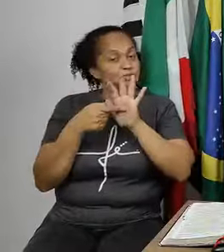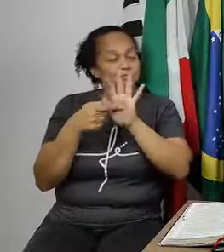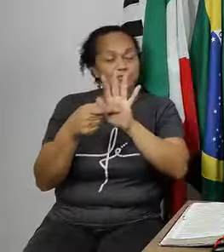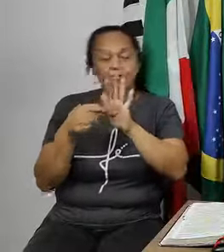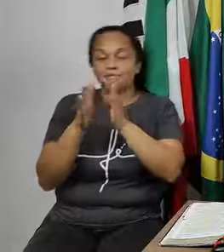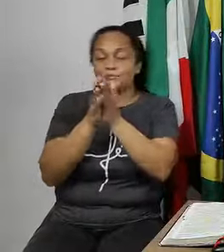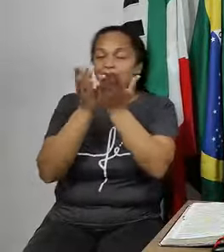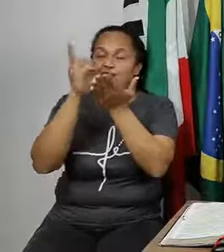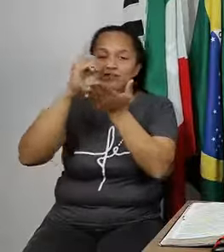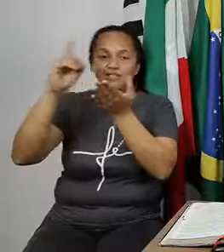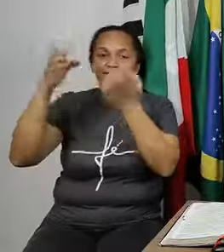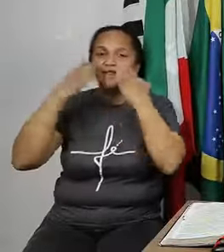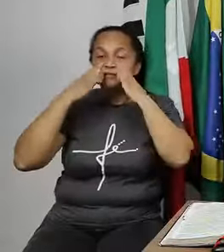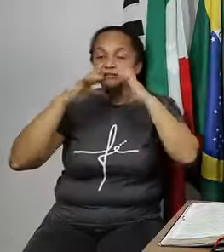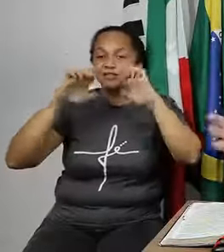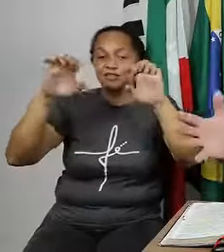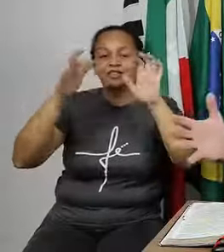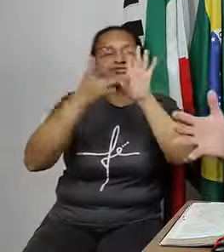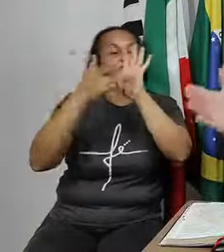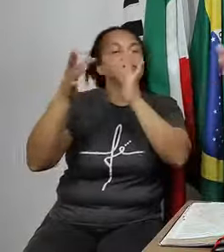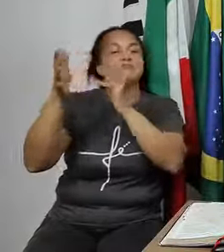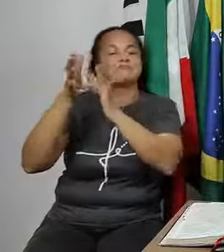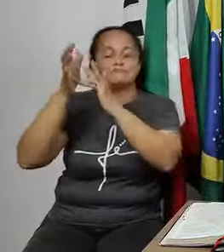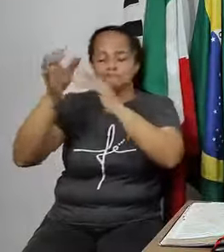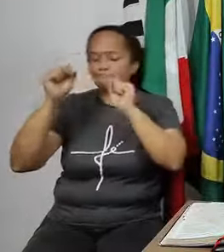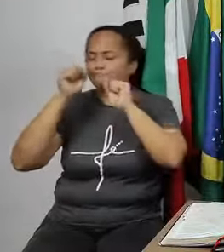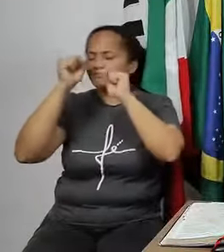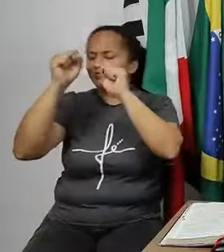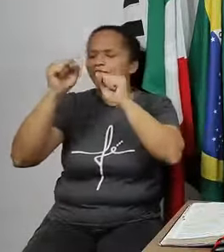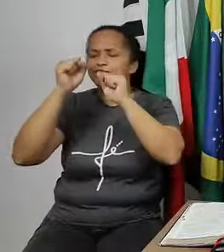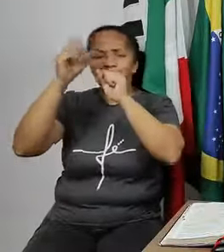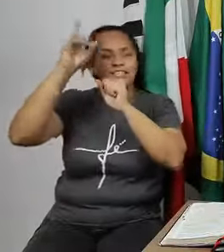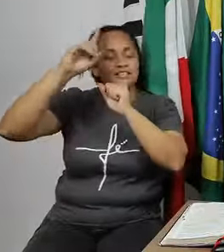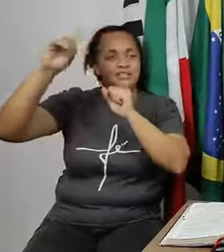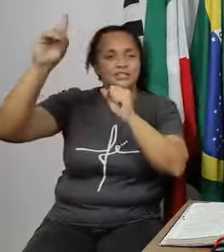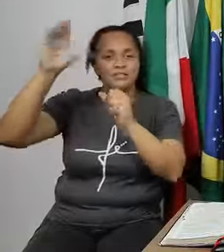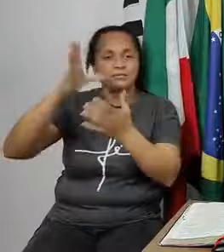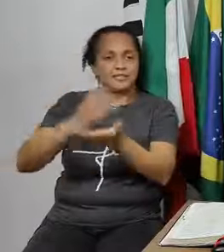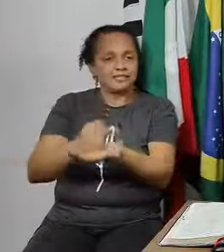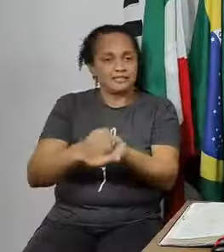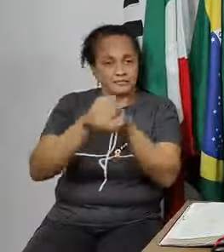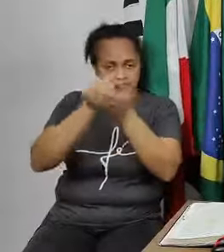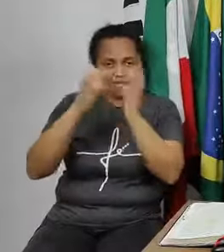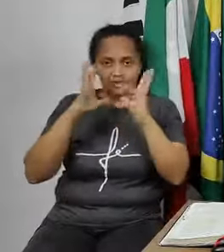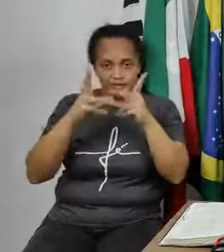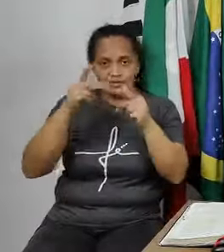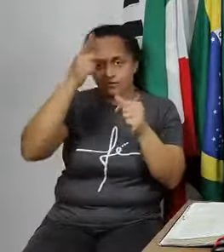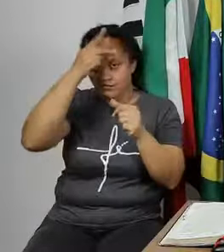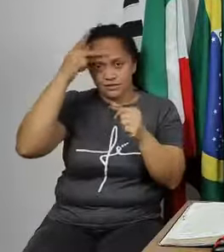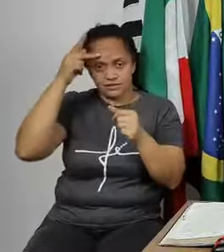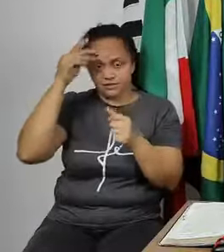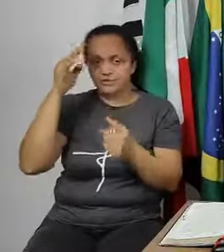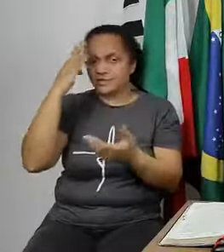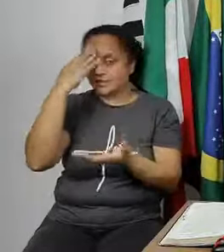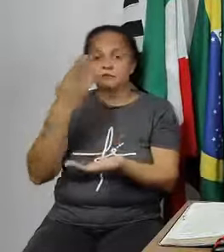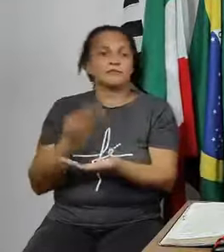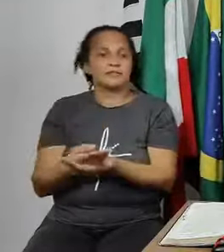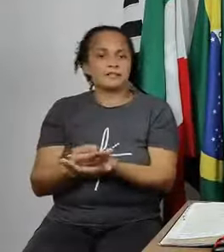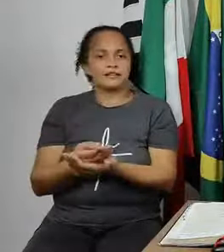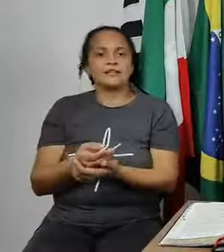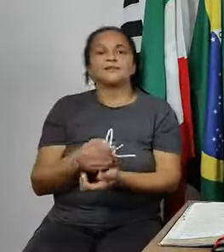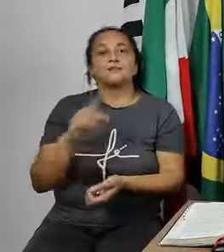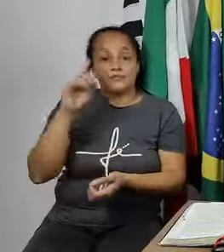de Cristo, que é o poder de Deus para a salvação de todo aquele que nele crê, é sobre esse tesouro, é sobre